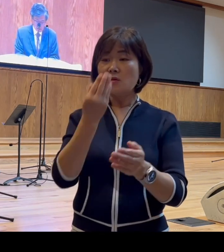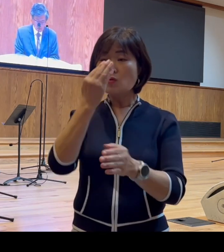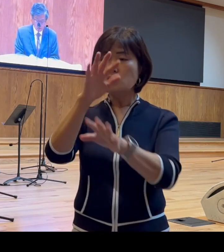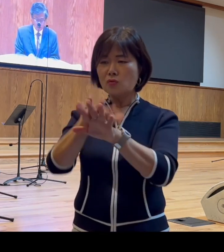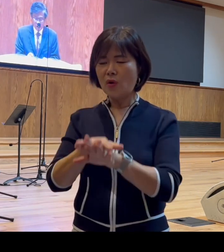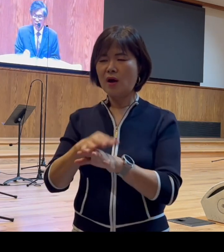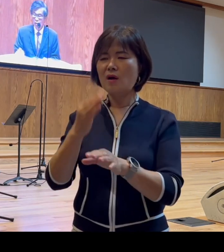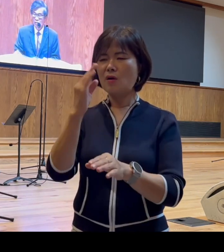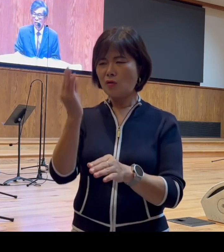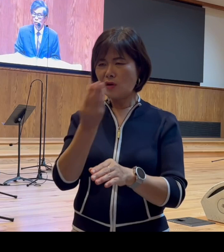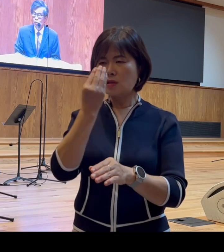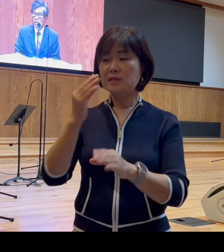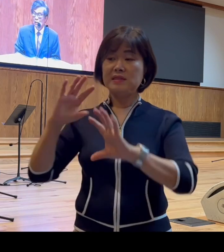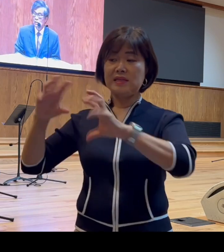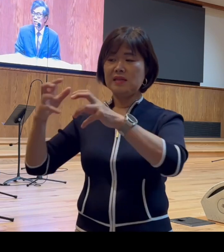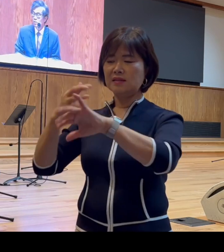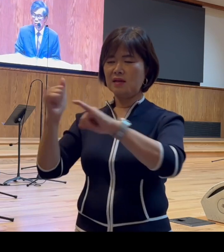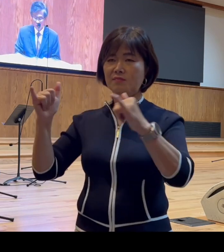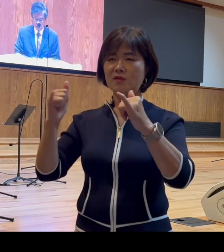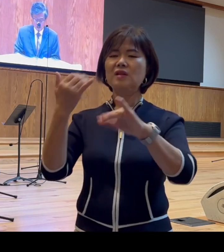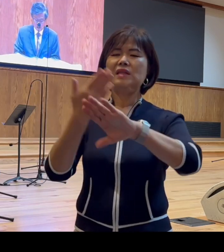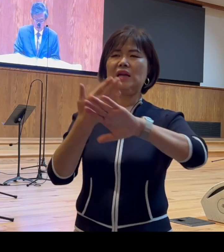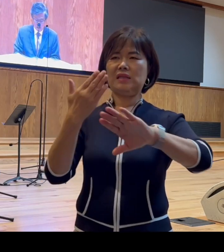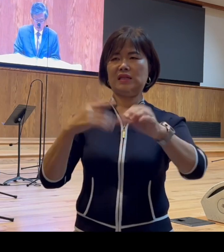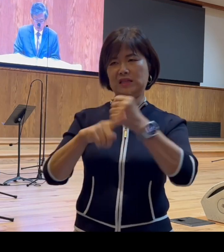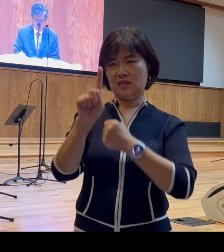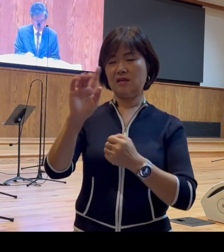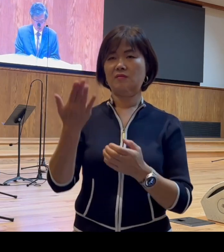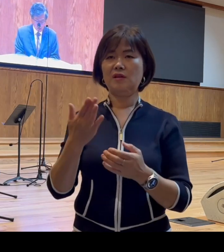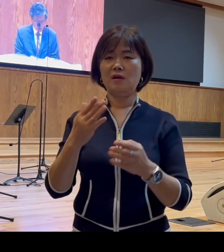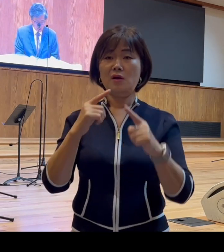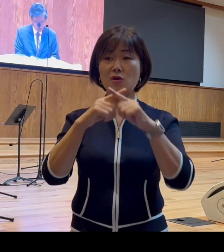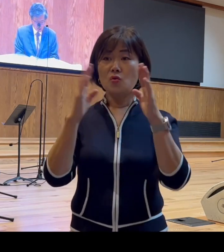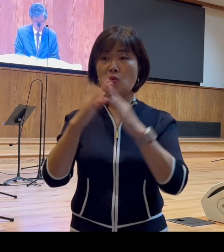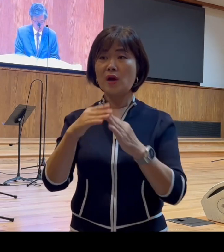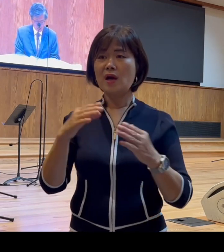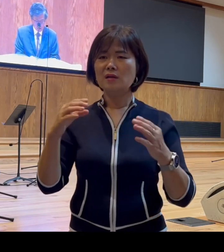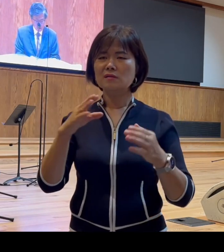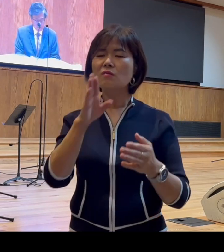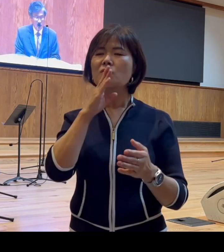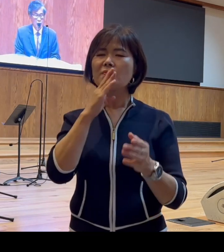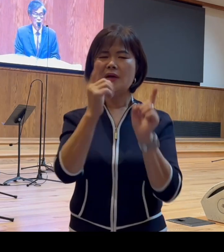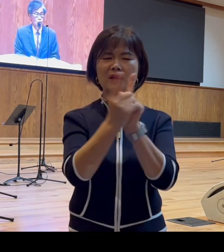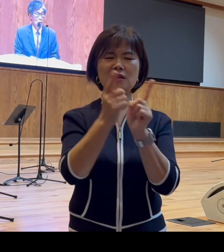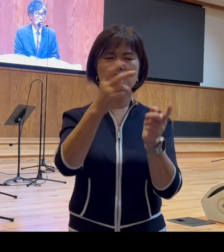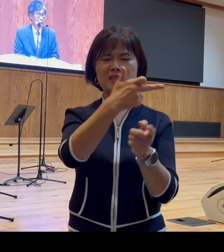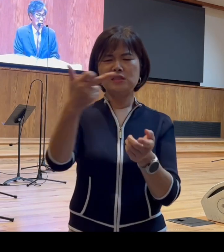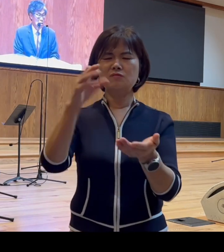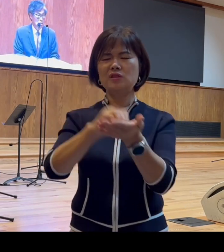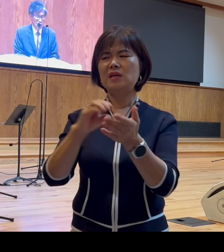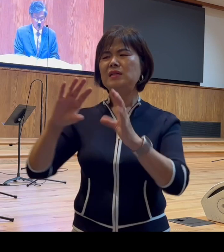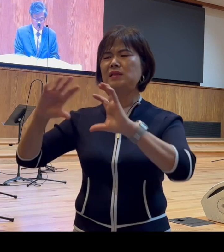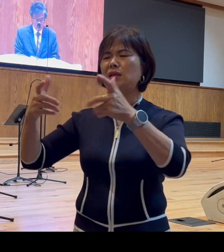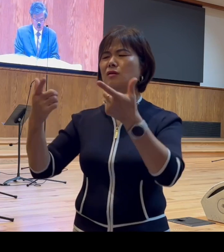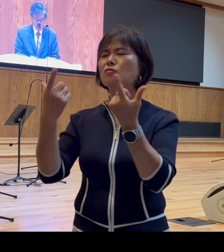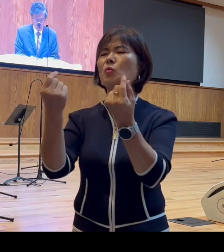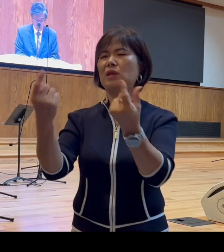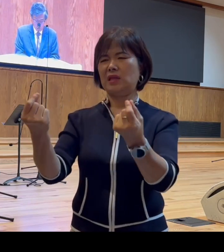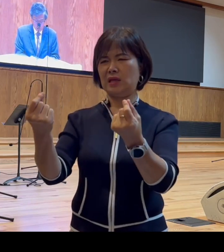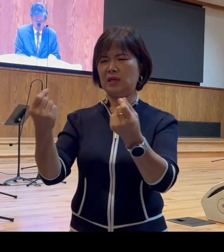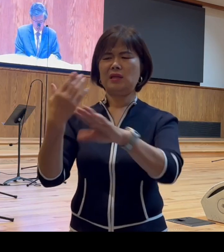거룩하다는 것은 성도는 세상 사람들과 다르다는 것입니다. 교회가 당면한 가장 큰 문제는 세상과 다르지 않다는